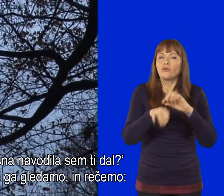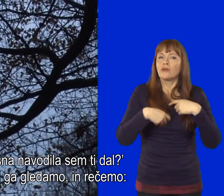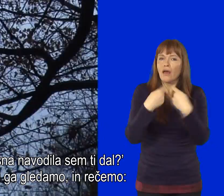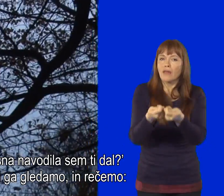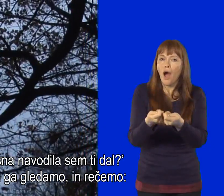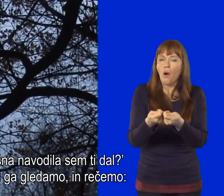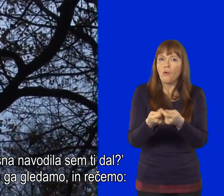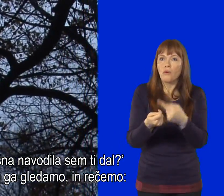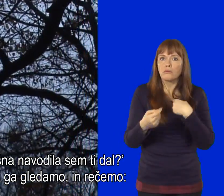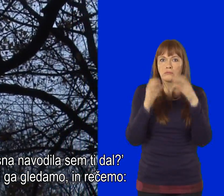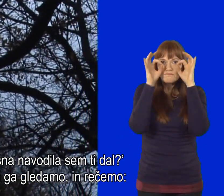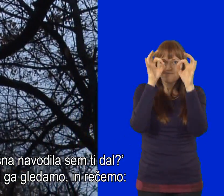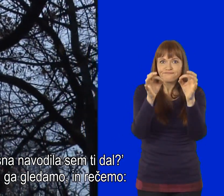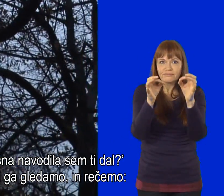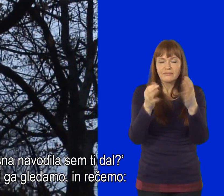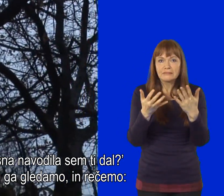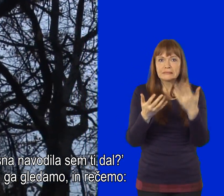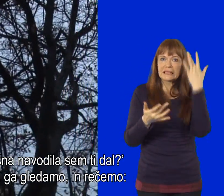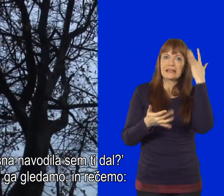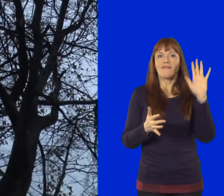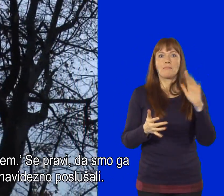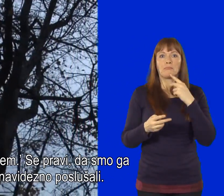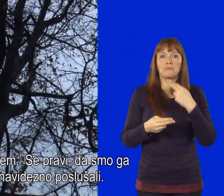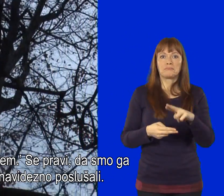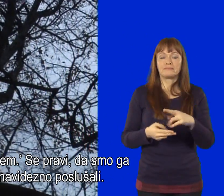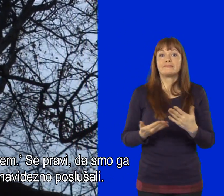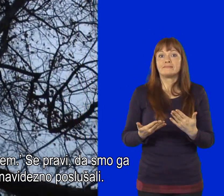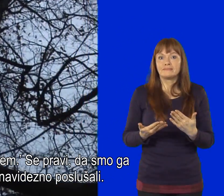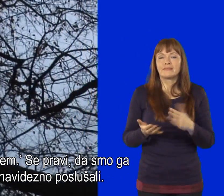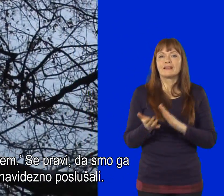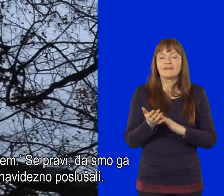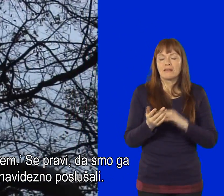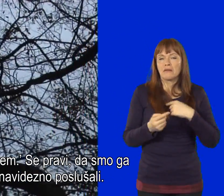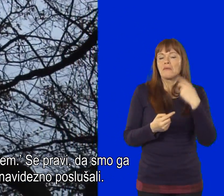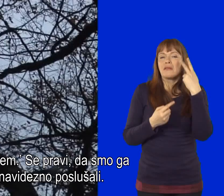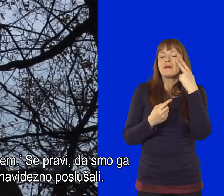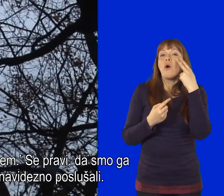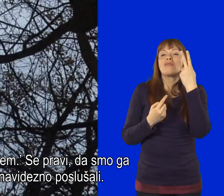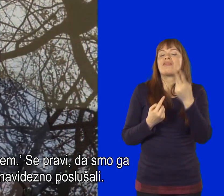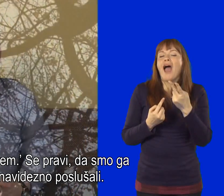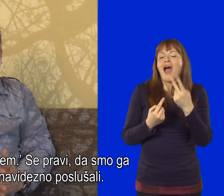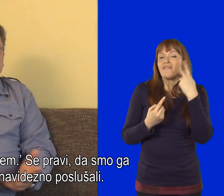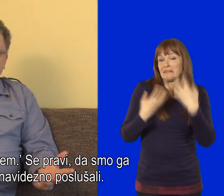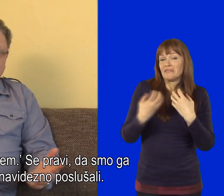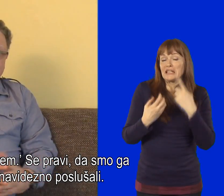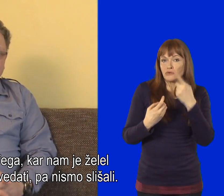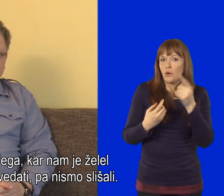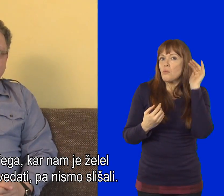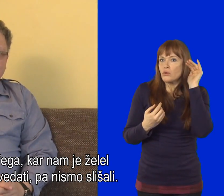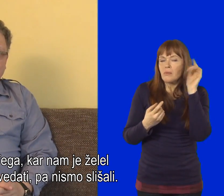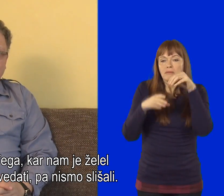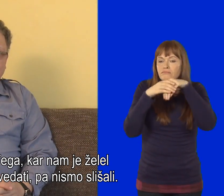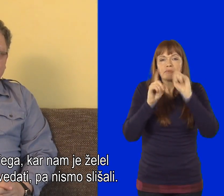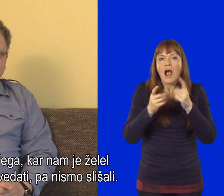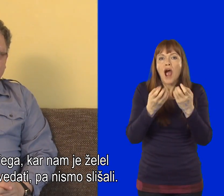dal, in mi ga gledamo in rečem, ne vem. Spravi, da smo navidezno poslušali, slišali pa